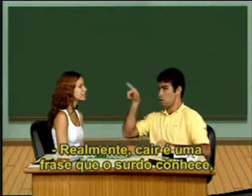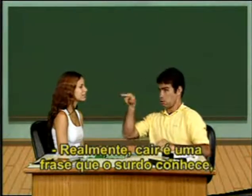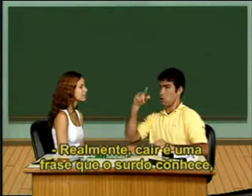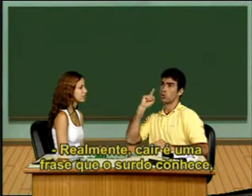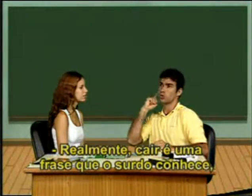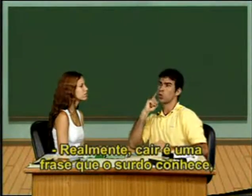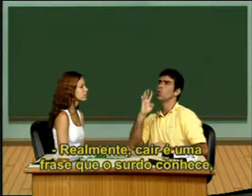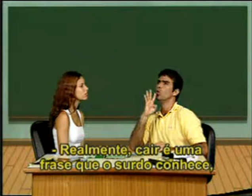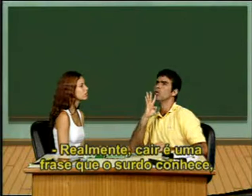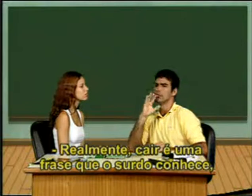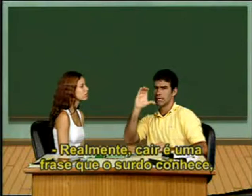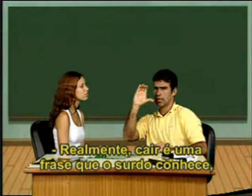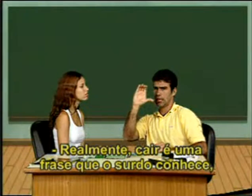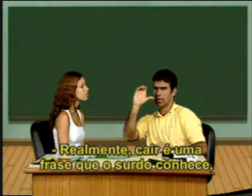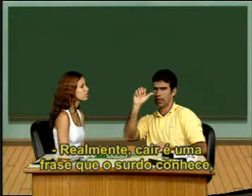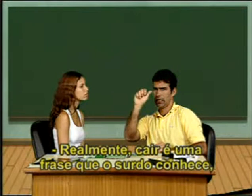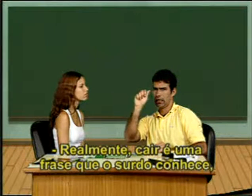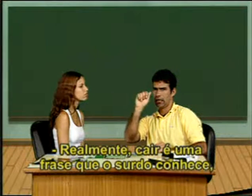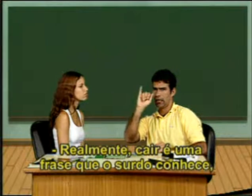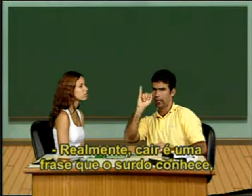Realmente, cair é uma frase que o surdo conhece,